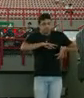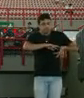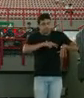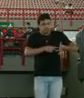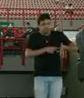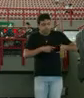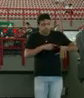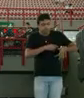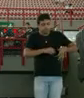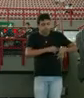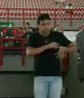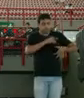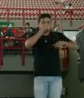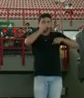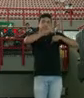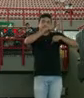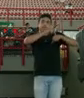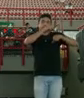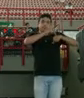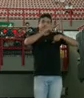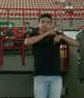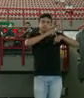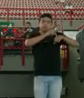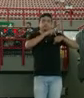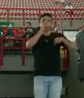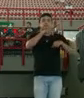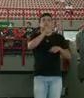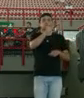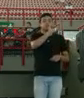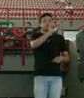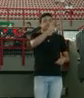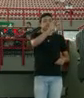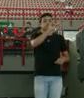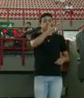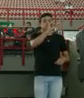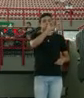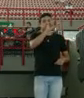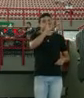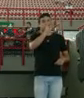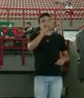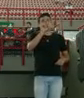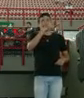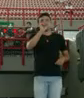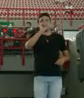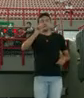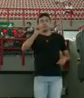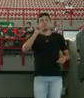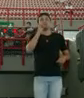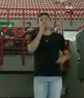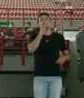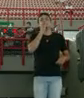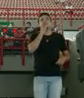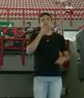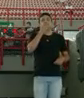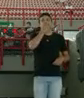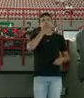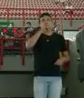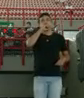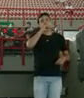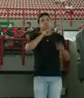formar-se o quê? Uma pedra. É o chamado cálculo renal. Professor, pois o